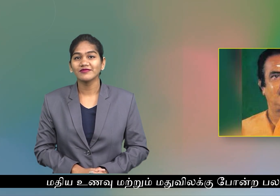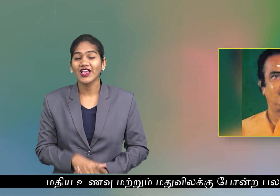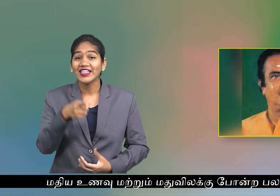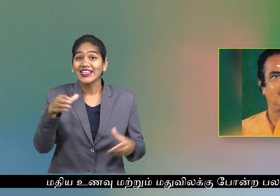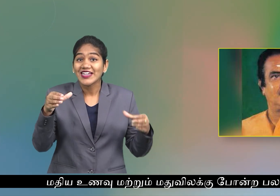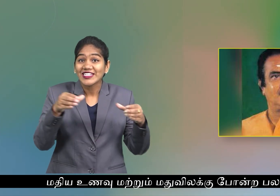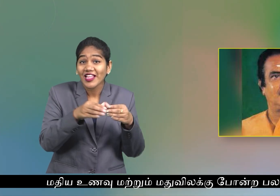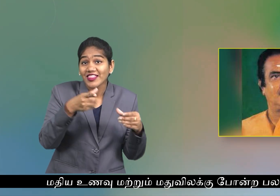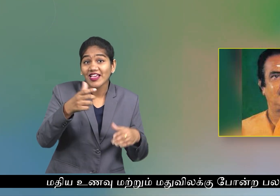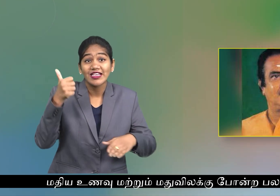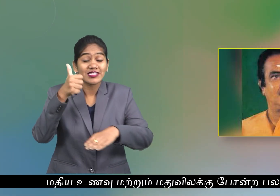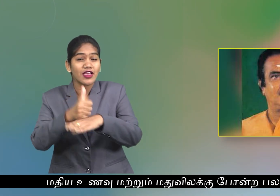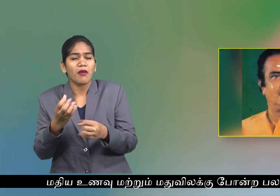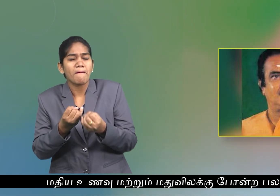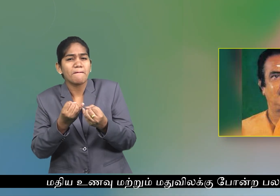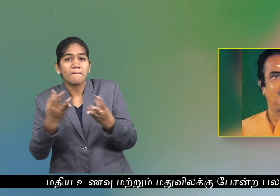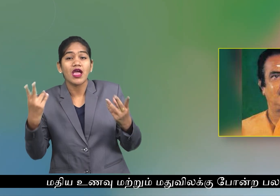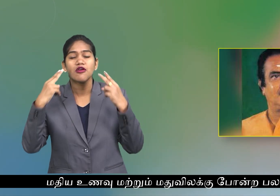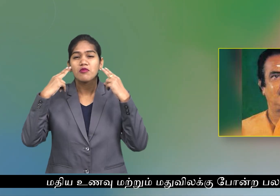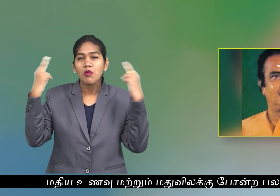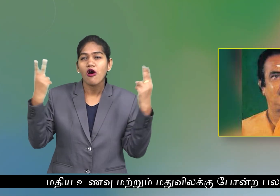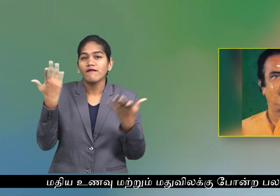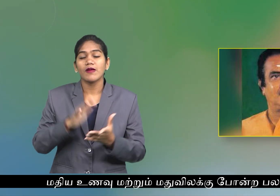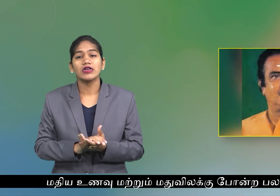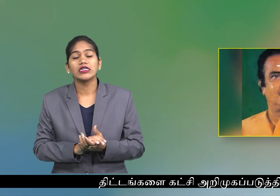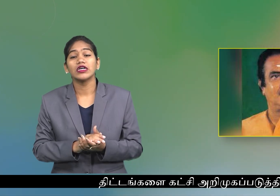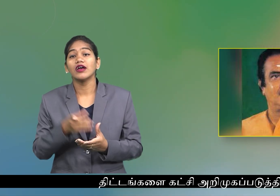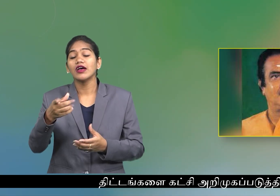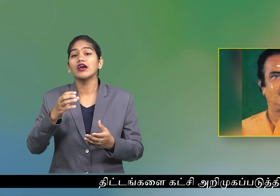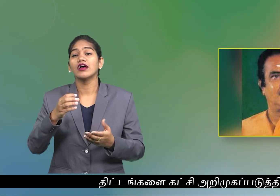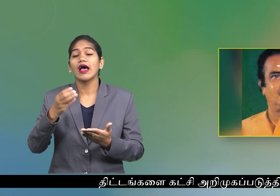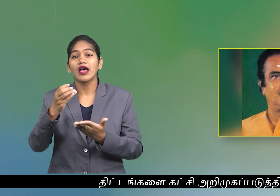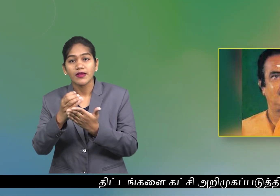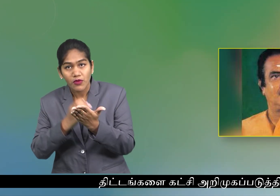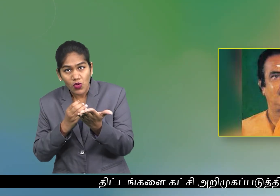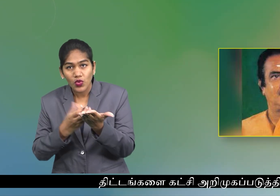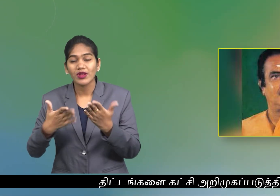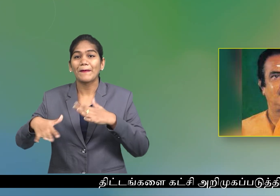மத்திய உணவு மற்றும் மதுவிலக்கு போன்ற பல பிரபலமான திட்டங்களை கட்சி அறிமுகப்படுத்தியது.